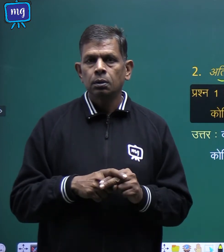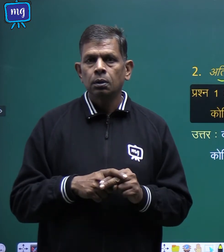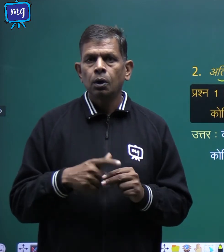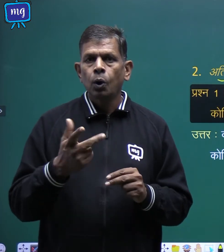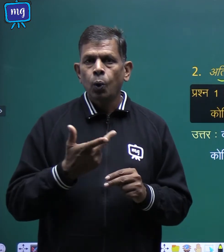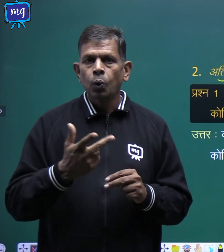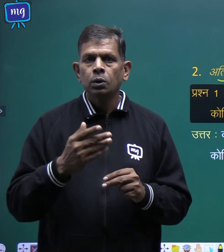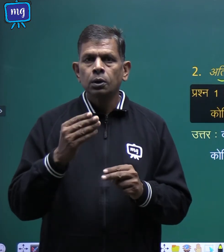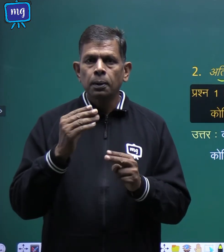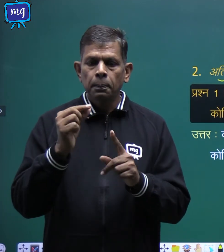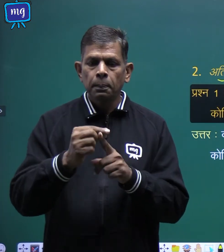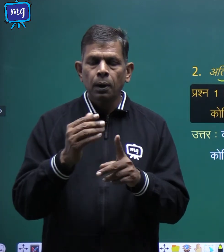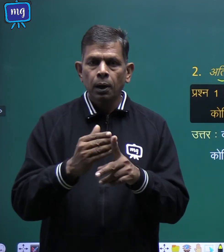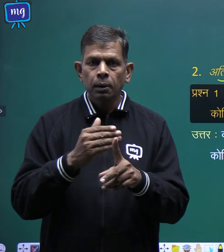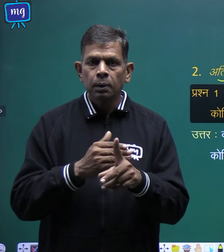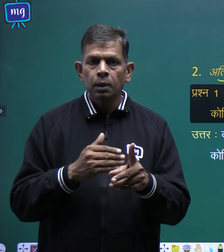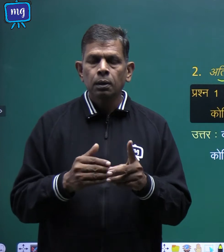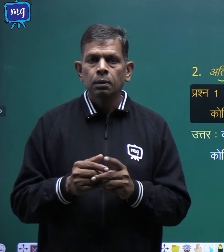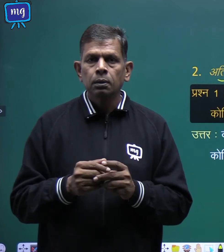किस भाग में